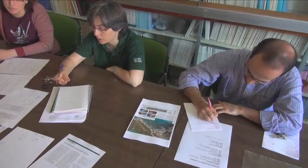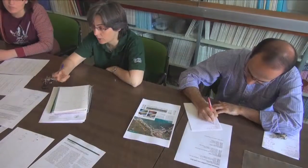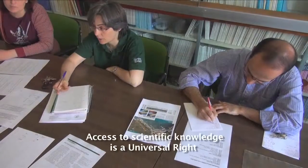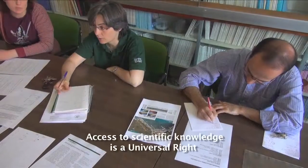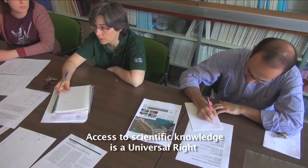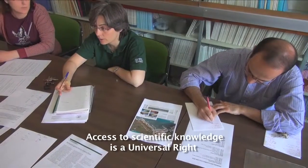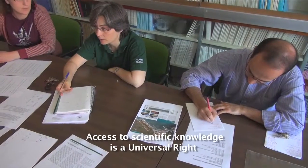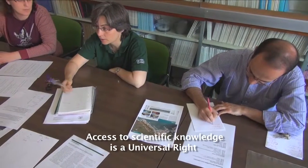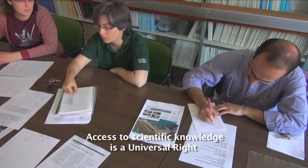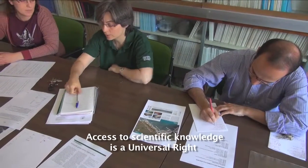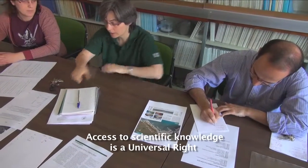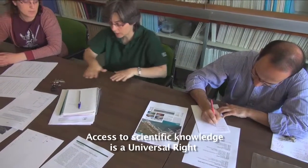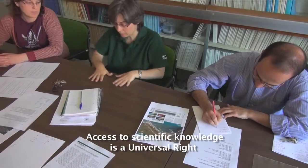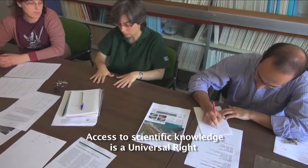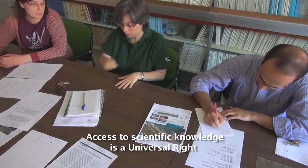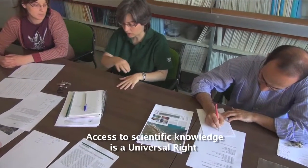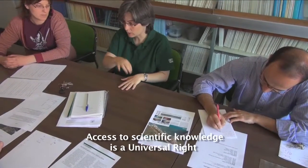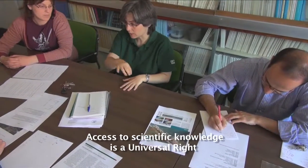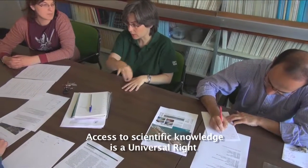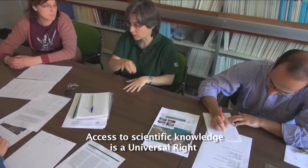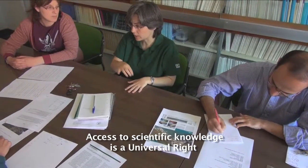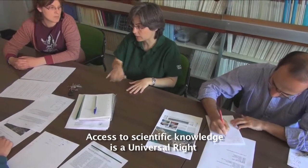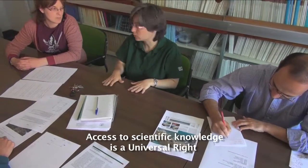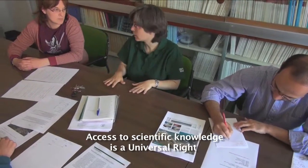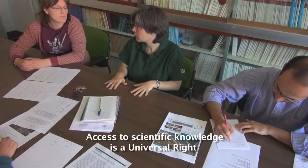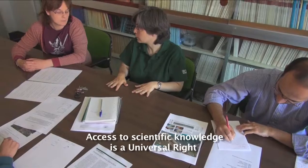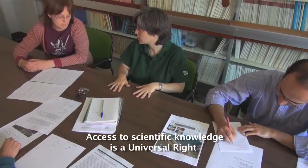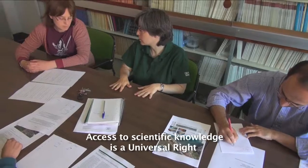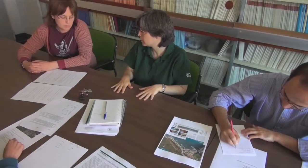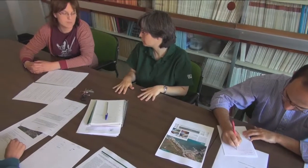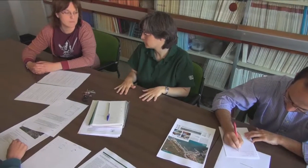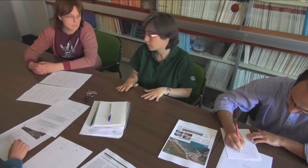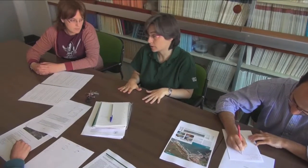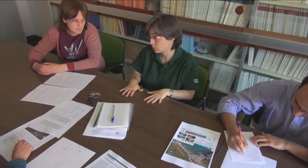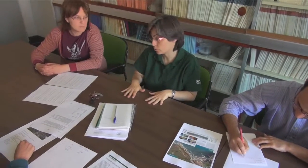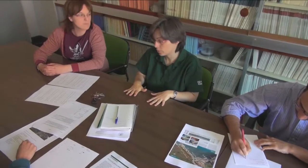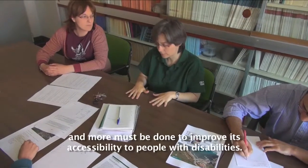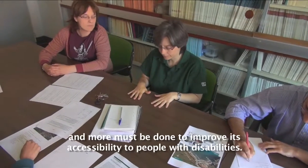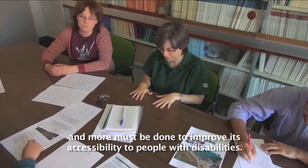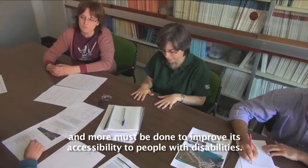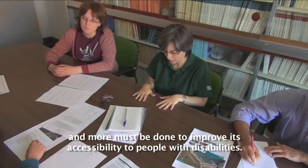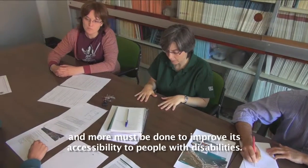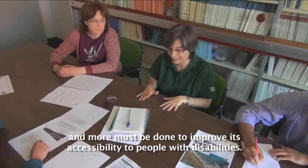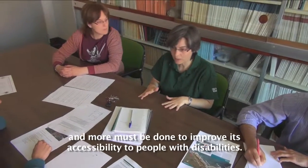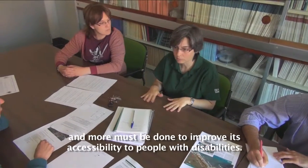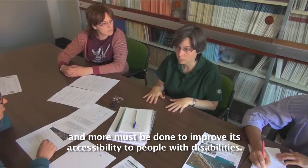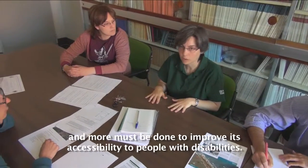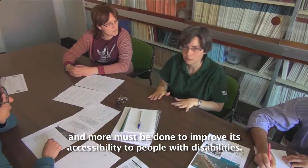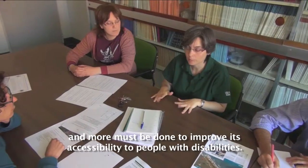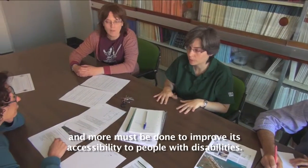El acceso a los conocimientos científicos es un derecho universal y todos debemos garantizar que las personas con discapacidad